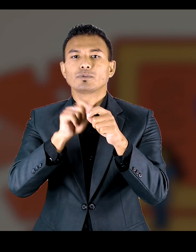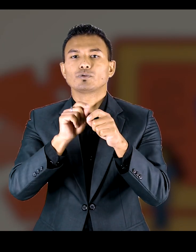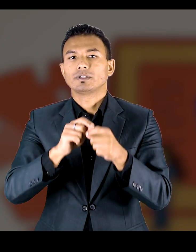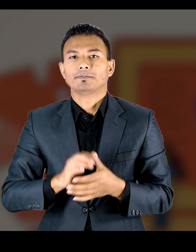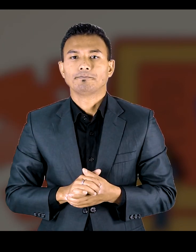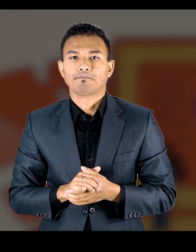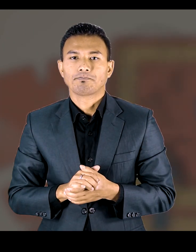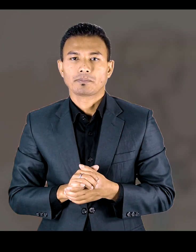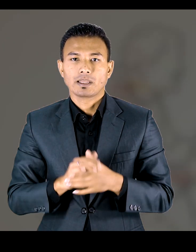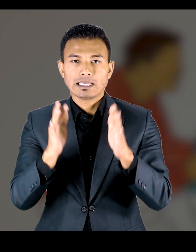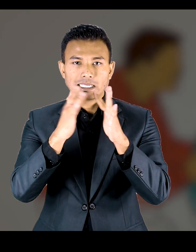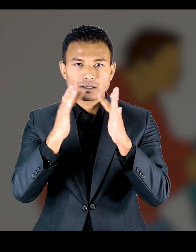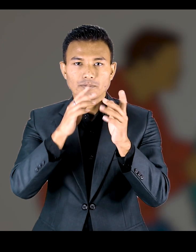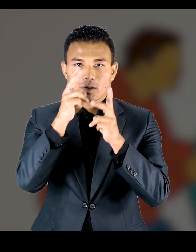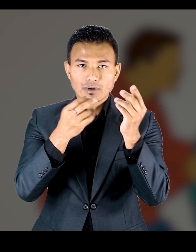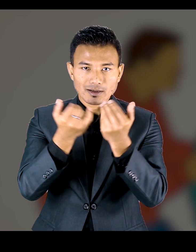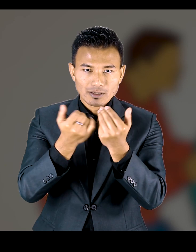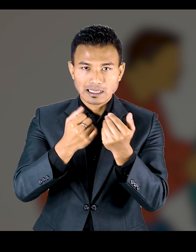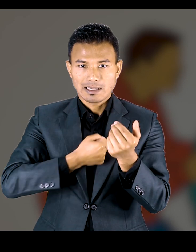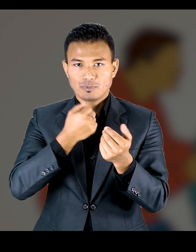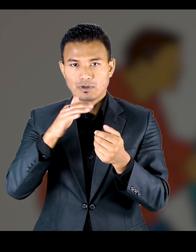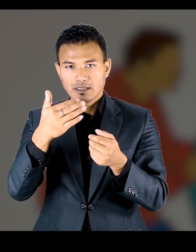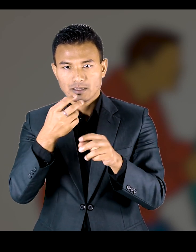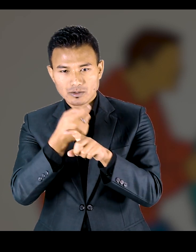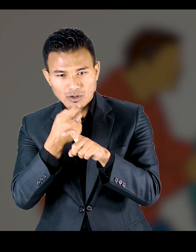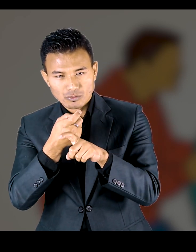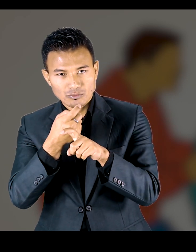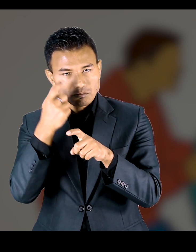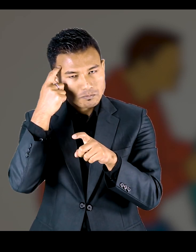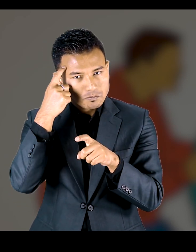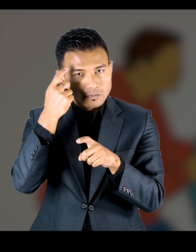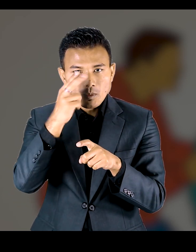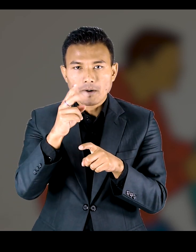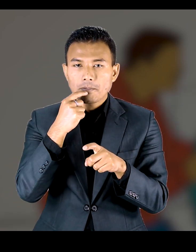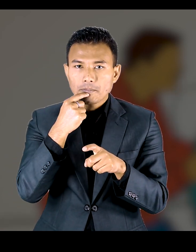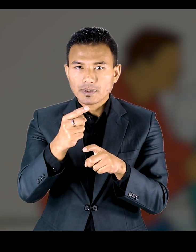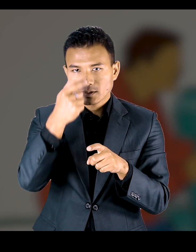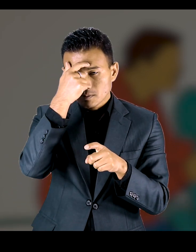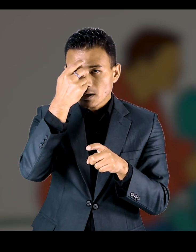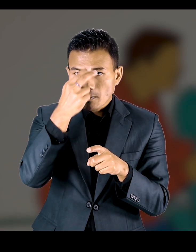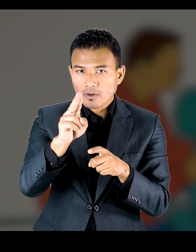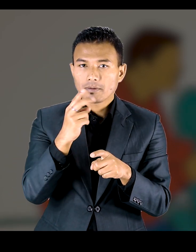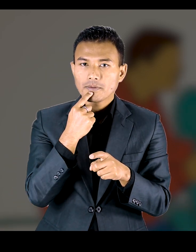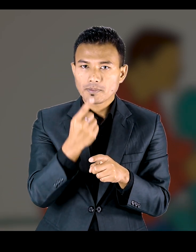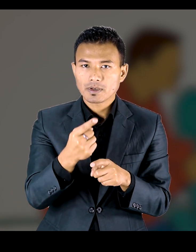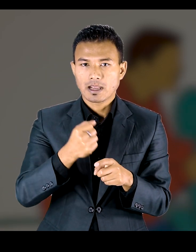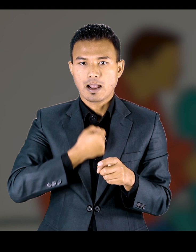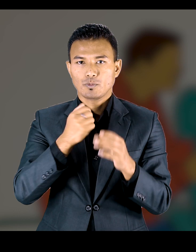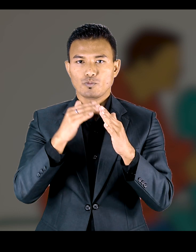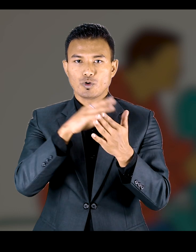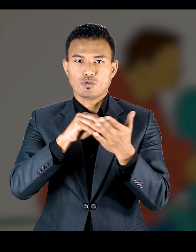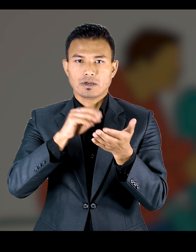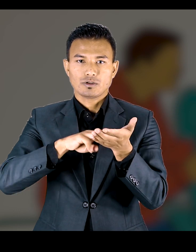बनाउने, इन्टरनेटमा कुरा गर्दा आफूलाई असहज महसुस हुने बित्तिकै वा समस्या पर्ने बित्तिकै